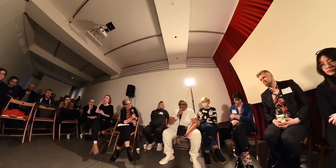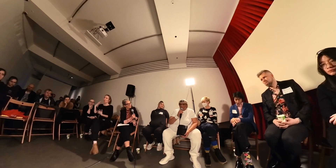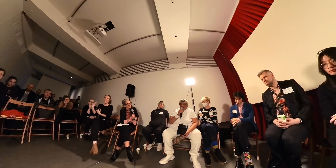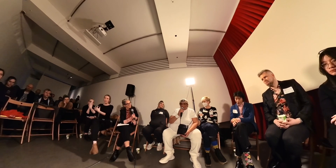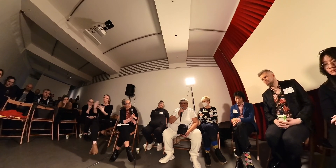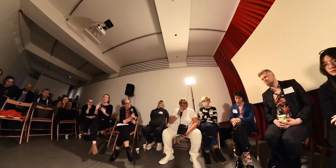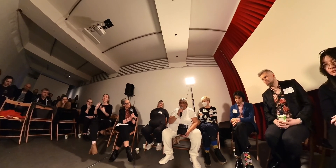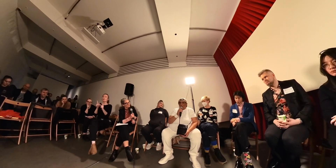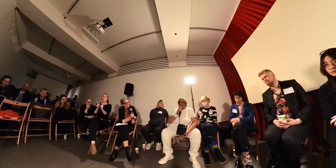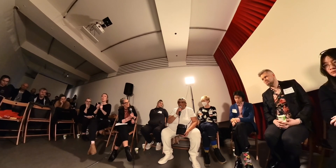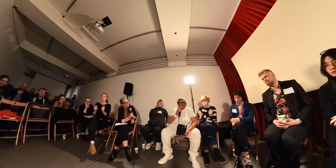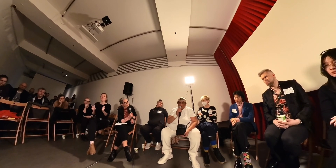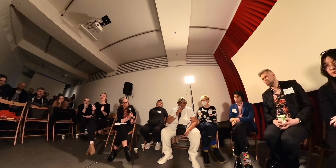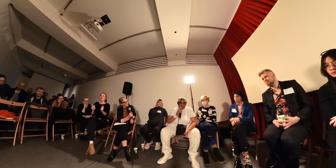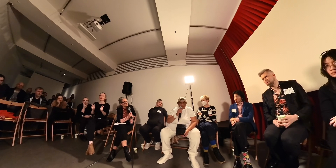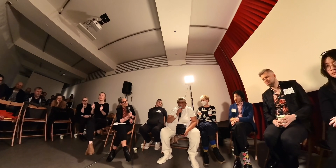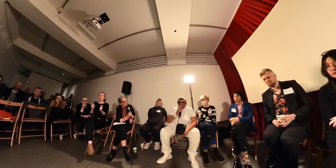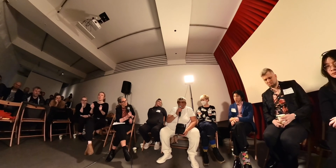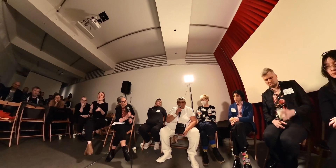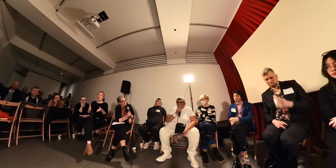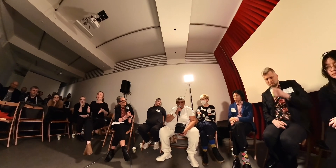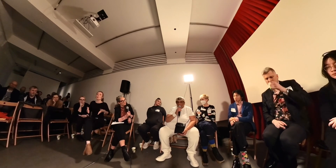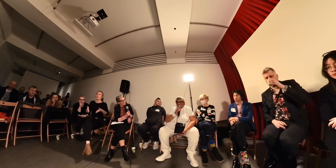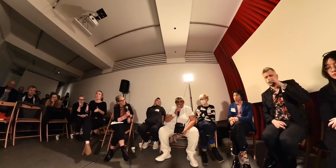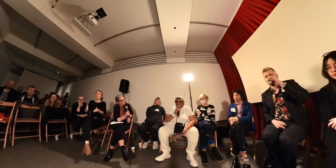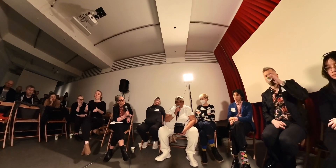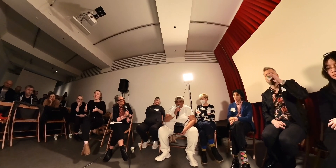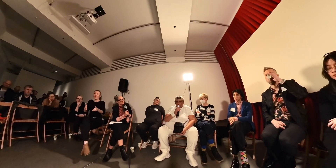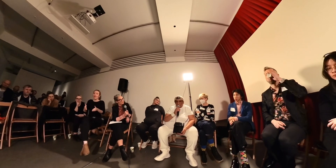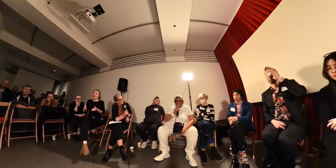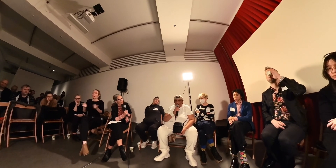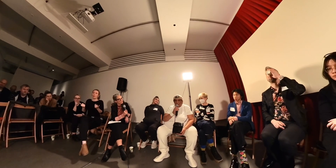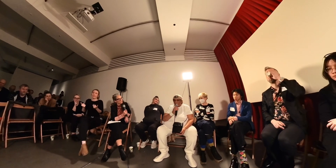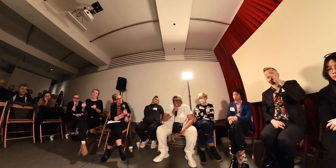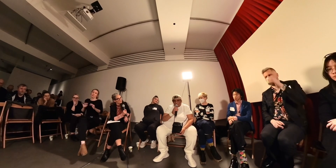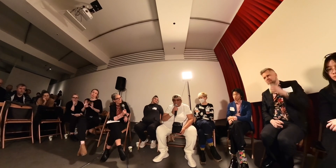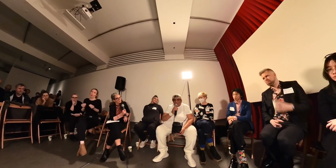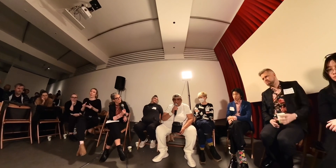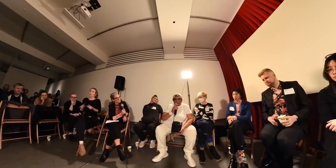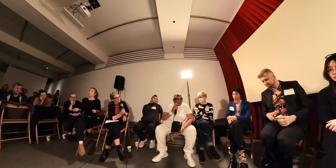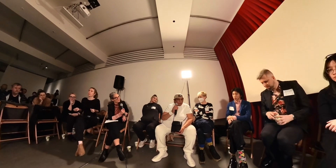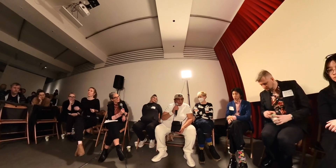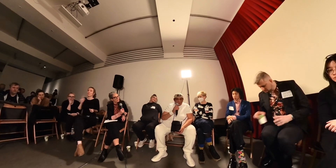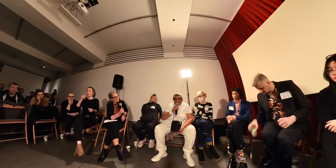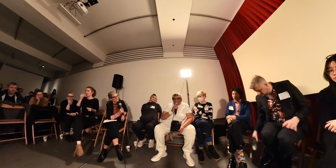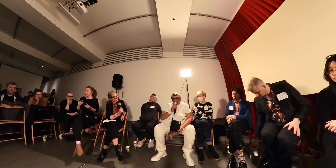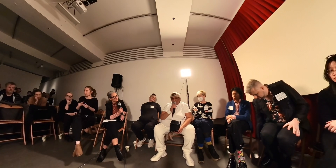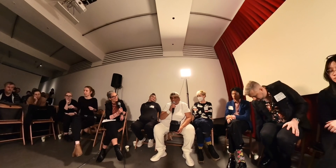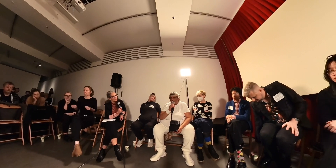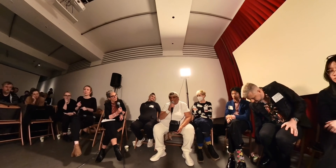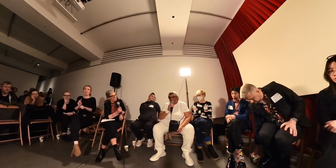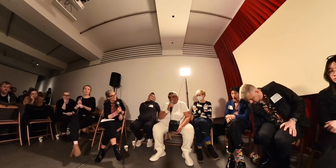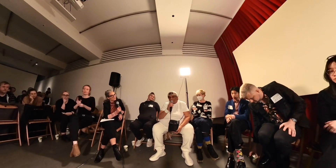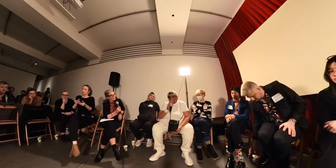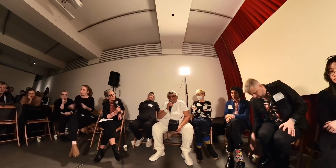protože na té ulici vlastně přijdete o všechno, úplně o všechno. O rodiče, o sourozenci,